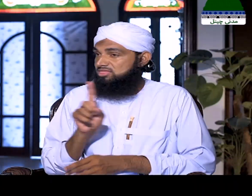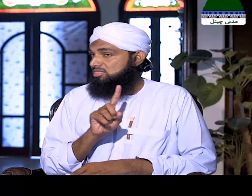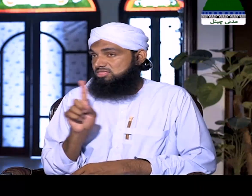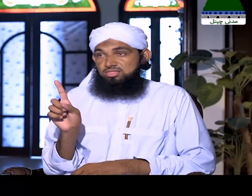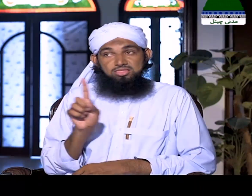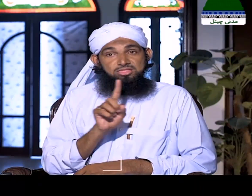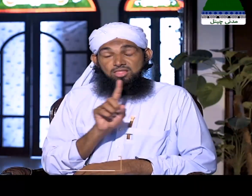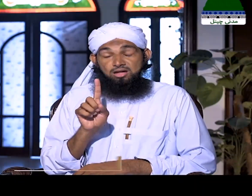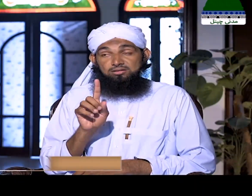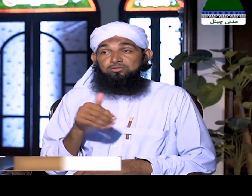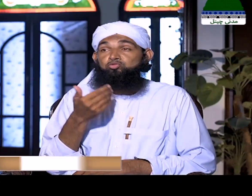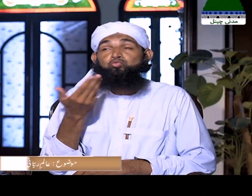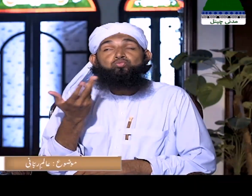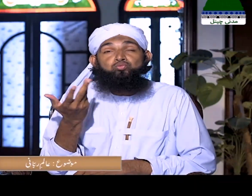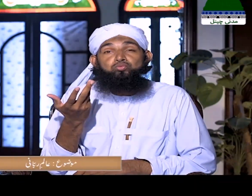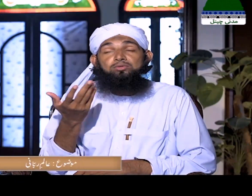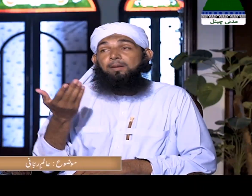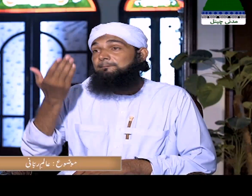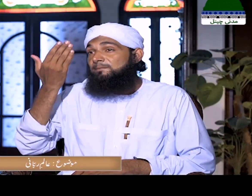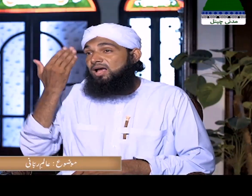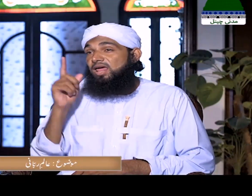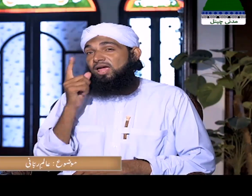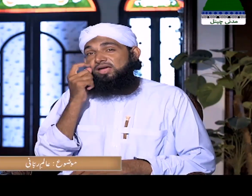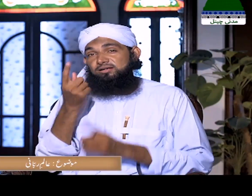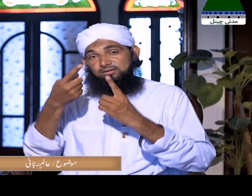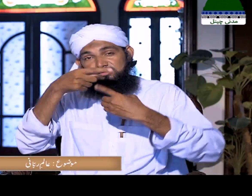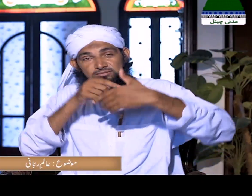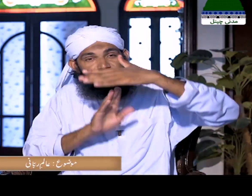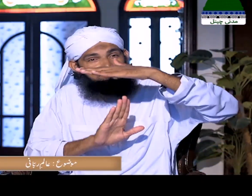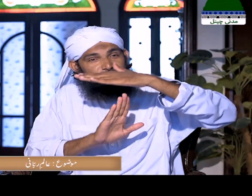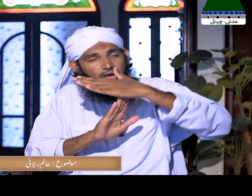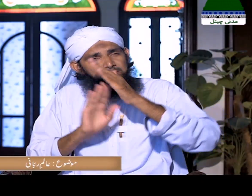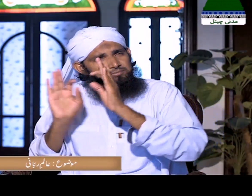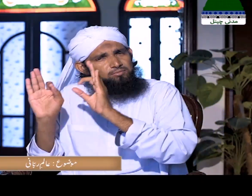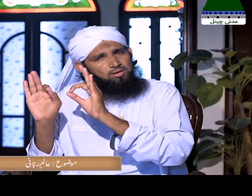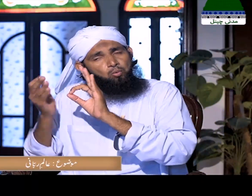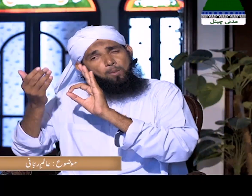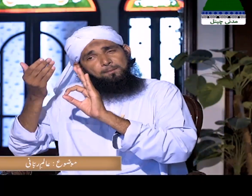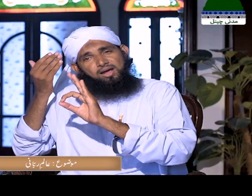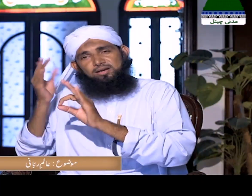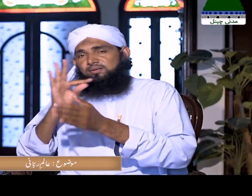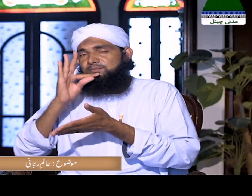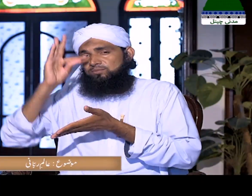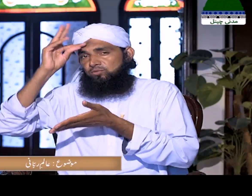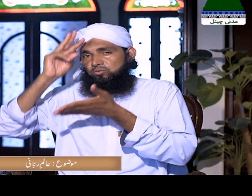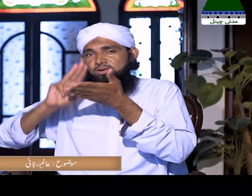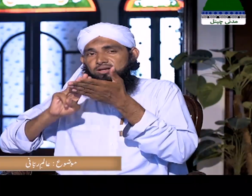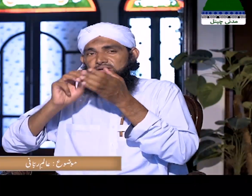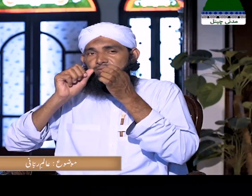حضرت سیدنا ثابت بنانی رحمت اللہ علیہ سے یہ حدیث پاک سنی ہے۔ حضرت سیدنا انس بن مالک رضی اللہ عنہ